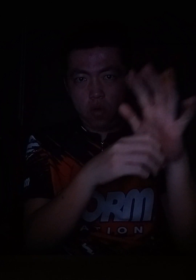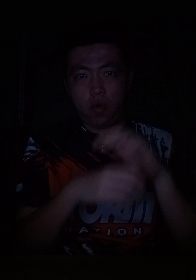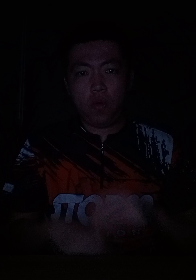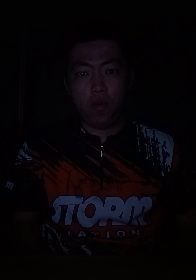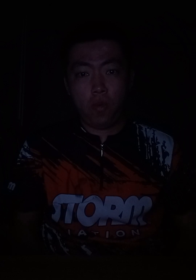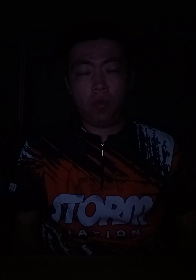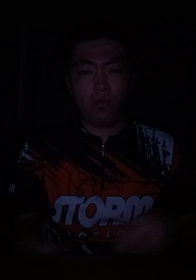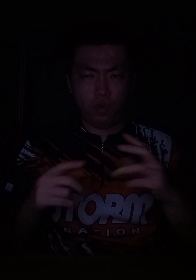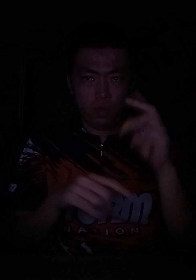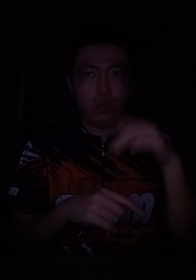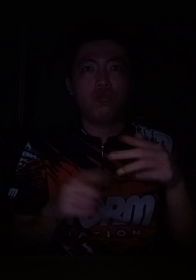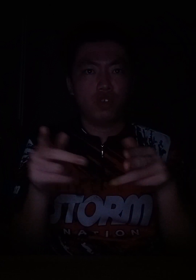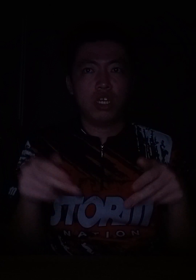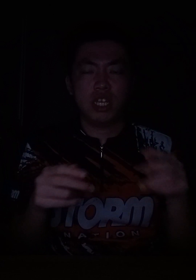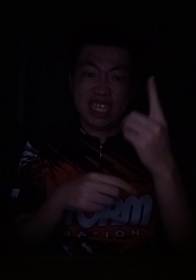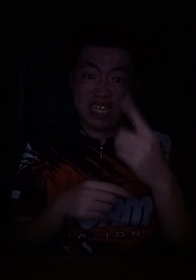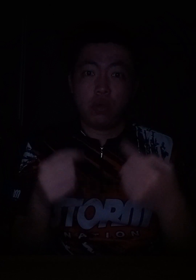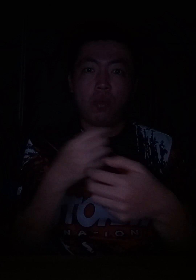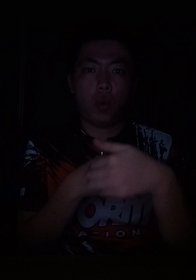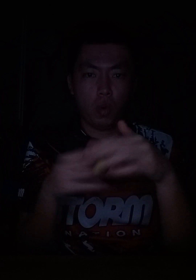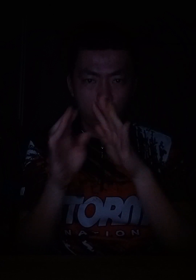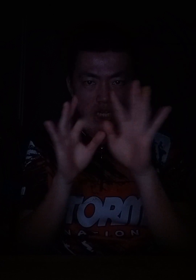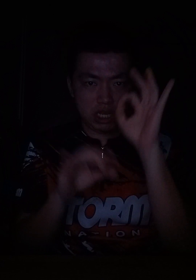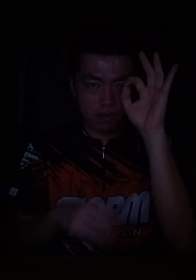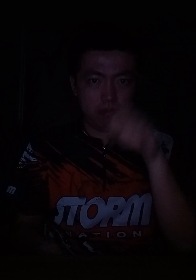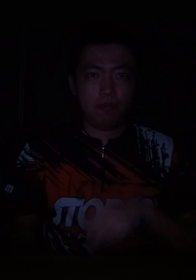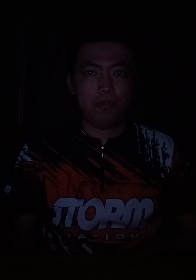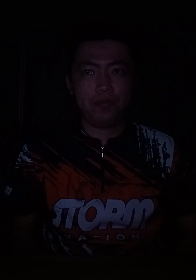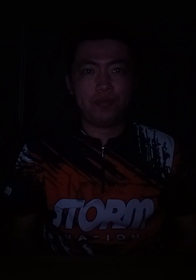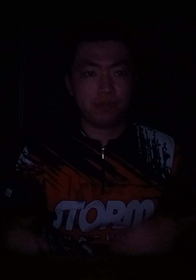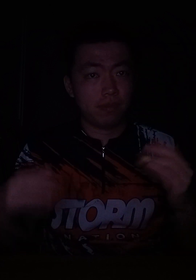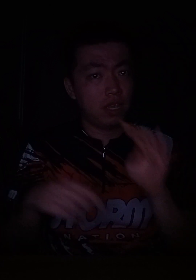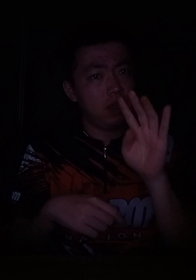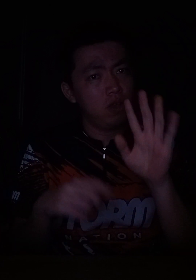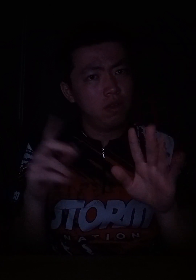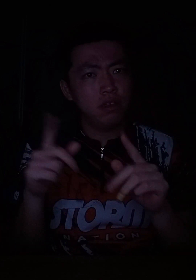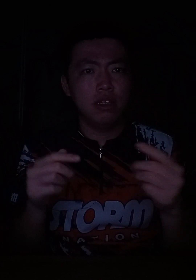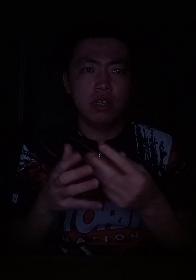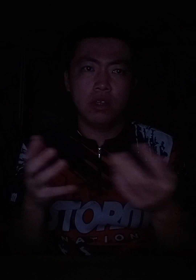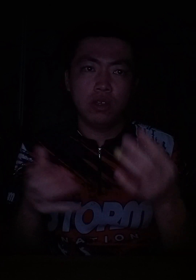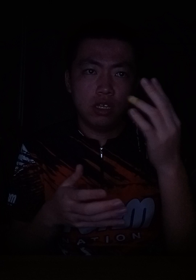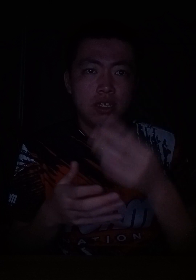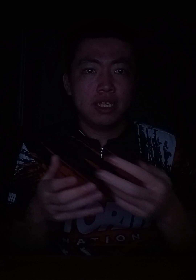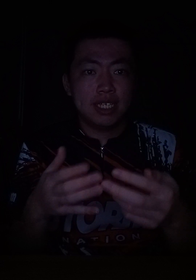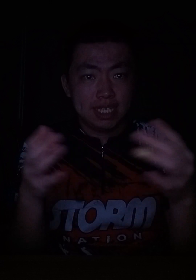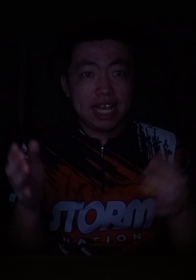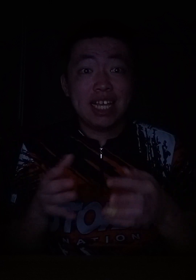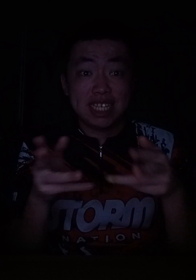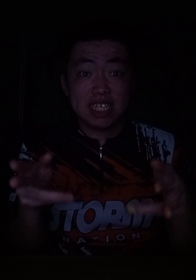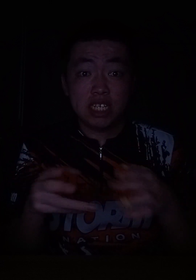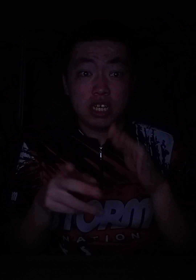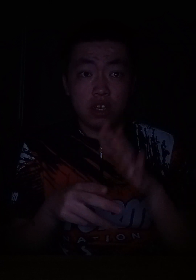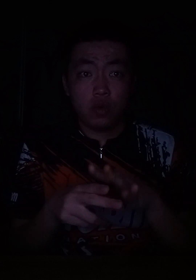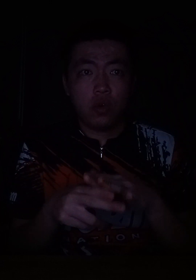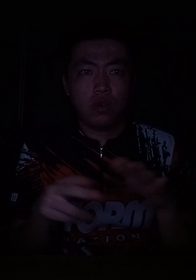오늘 출근길 지하철 1호선 모습입니다. 오늘 새벽 5시 반쯤 서울 지하철 1호선 가산 디지털 단지역 인근